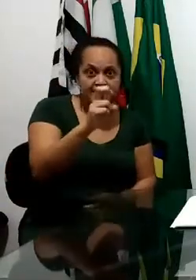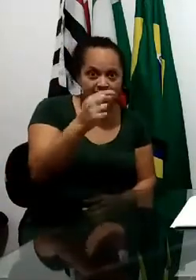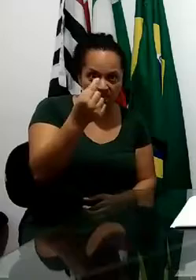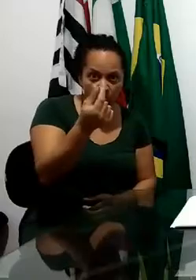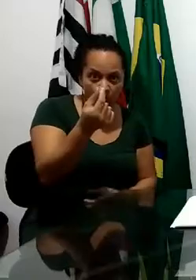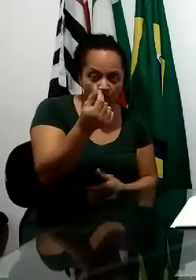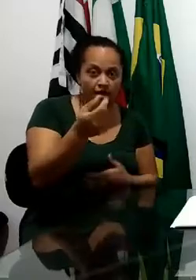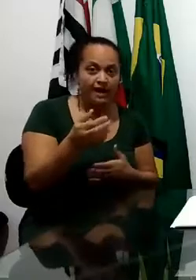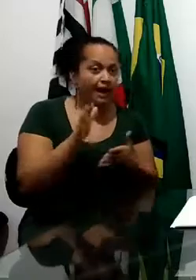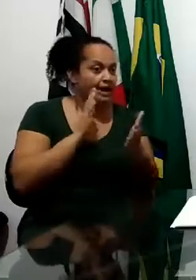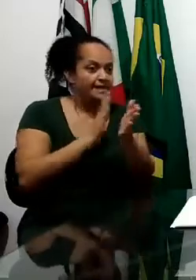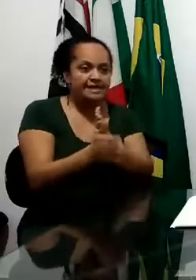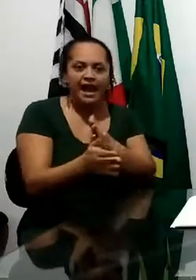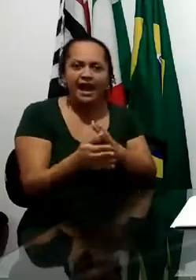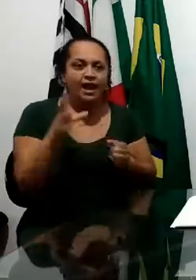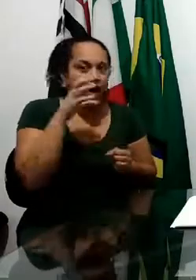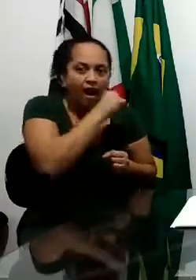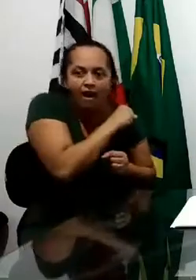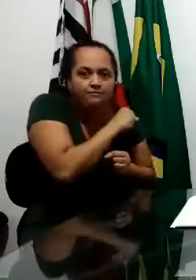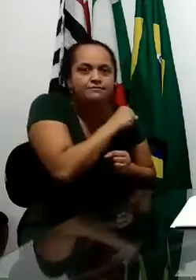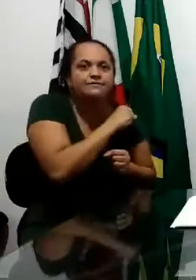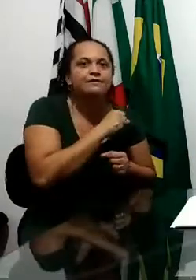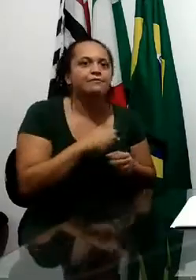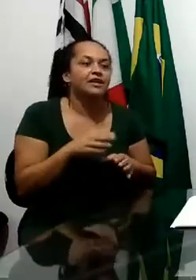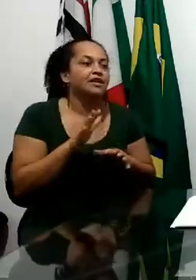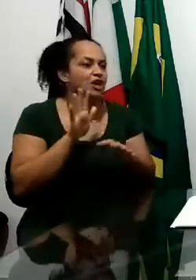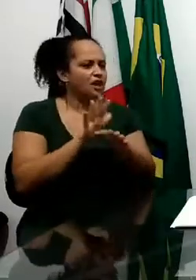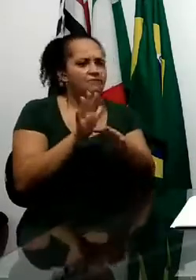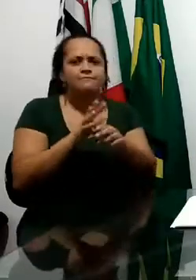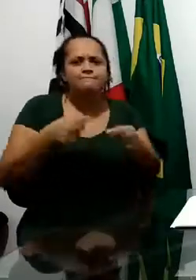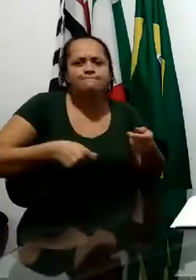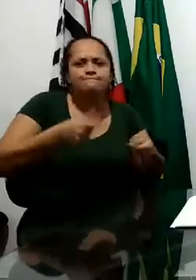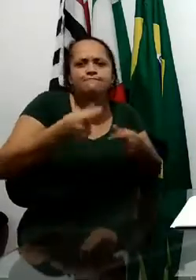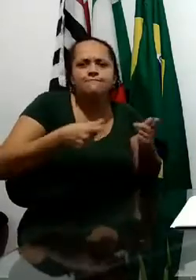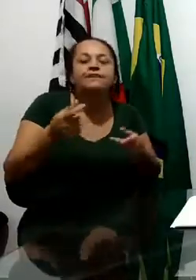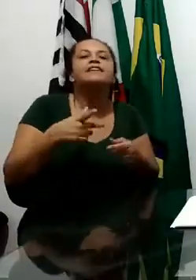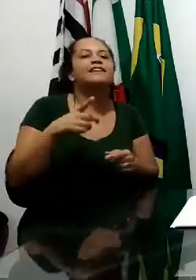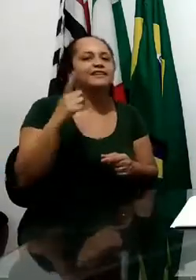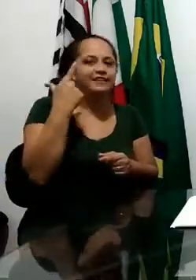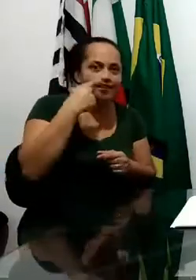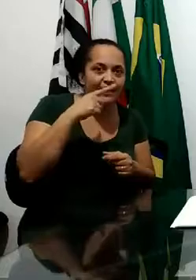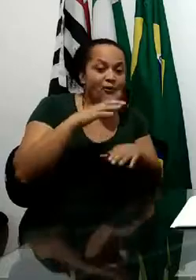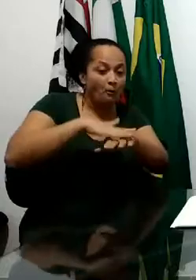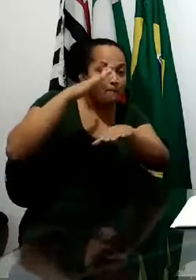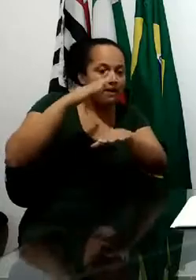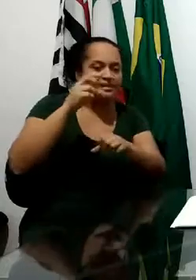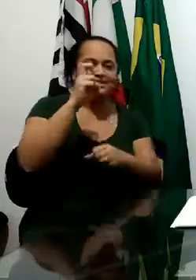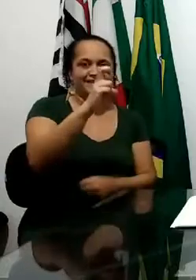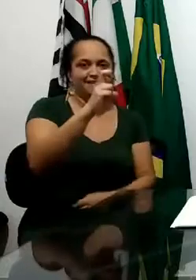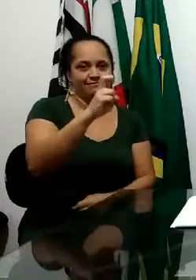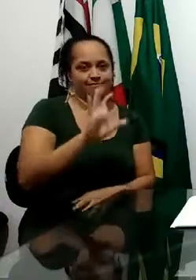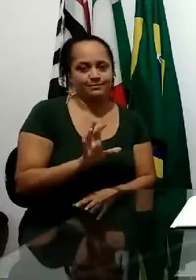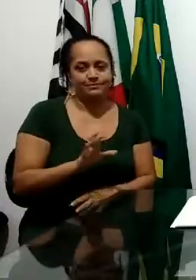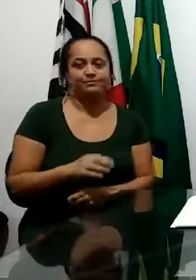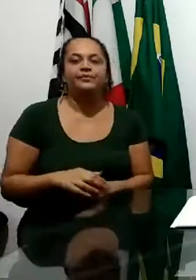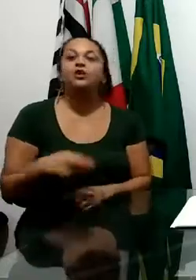com eles e ganhou outros 5. O que recebera, do mesmo